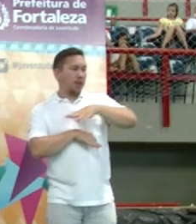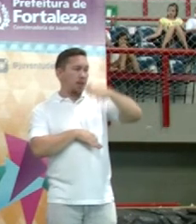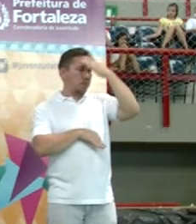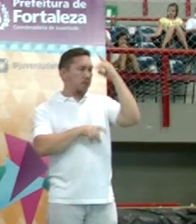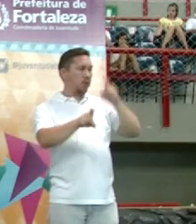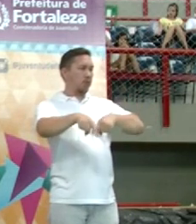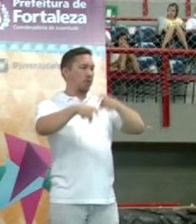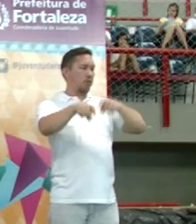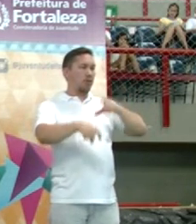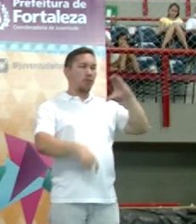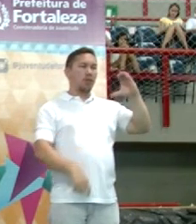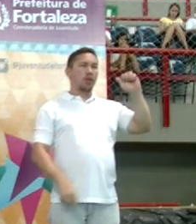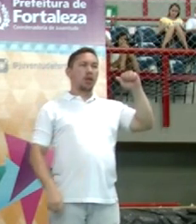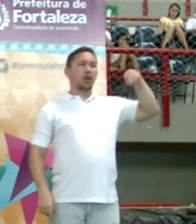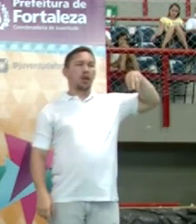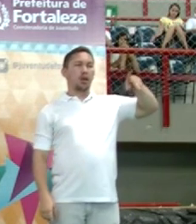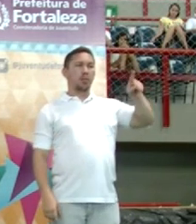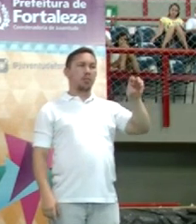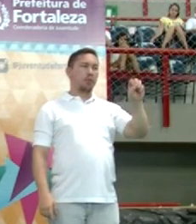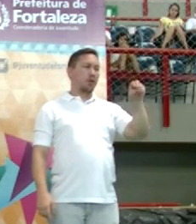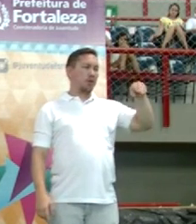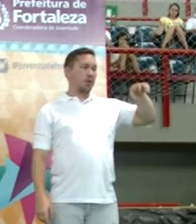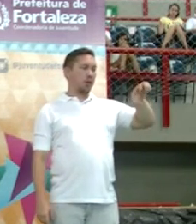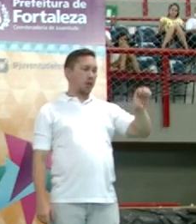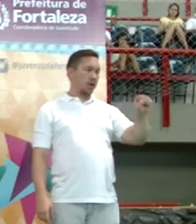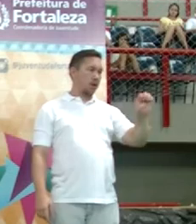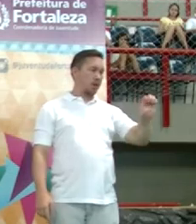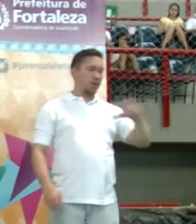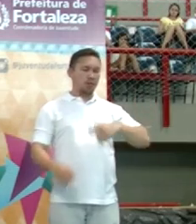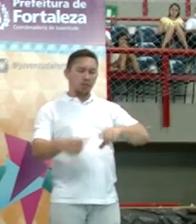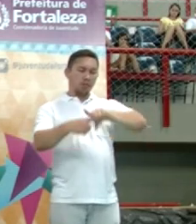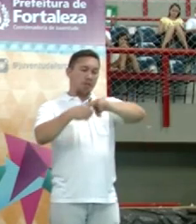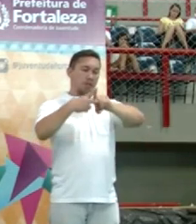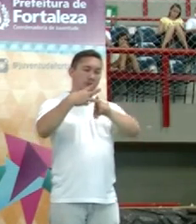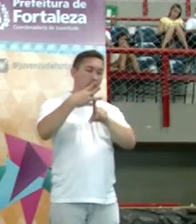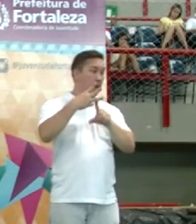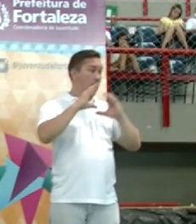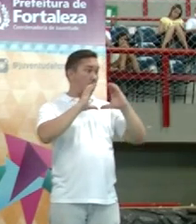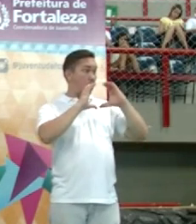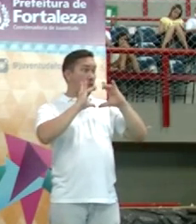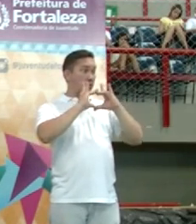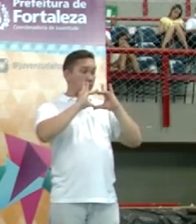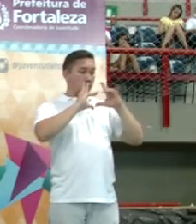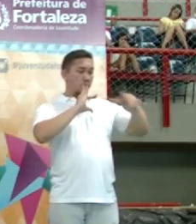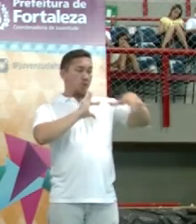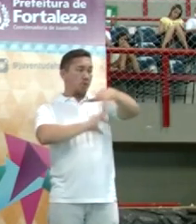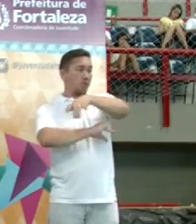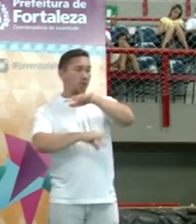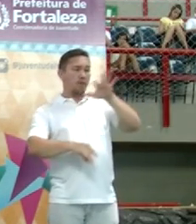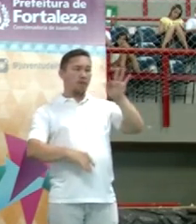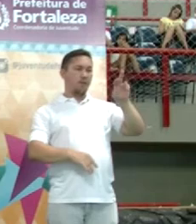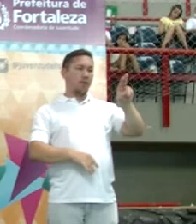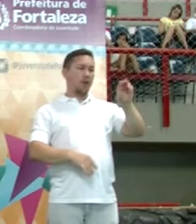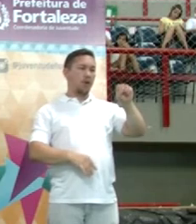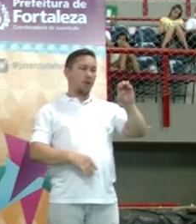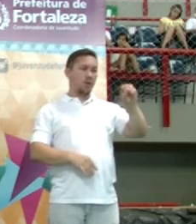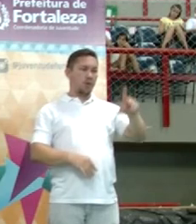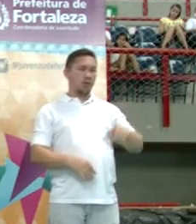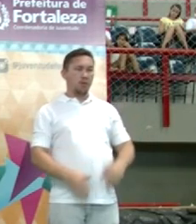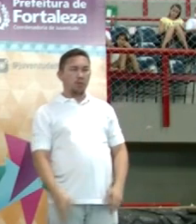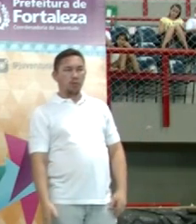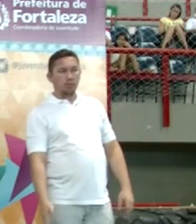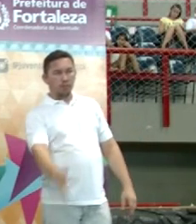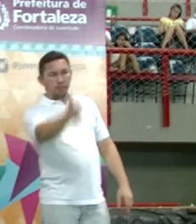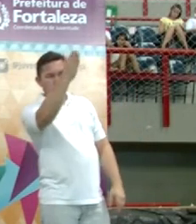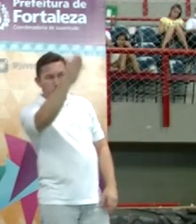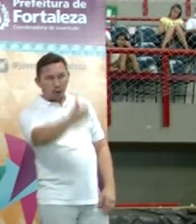beleza? Nessa estrutura, a gente divide o feudo em 3 espaços, tá? Daqui dá pra gente visualizar, ó, tá bem certinho aqui esse espaço